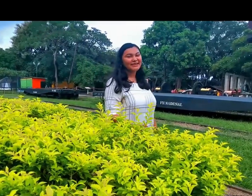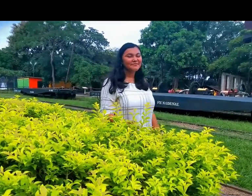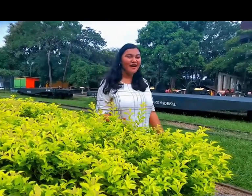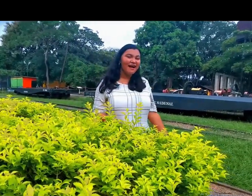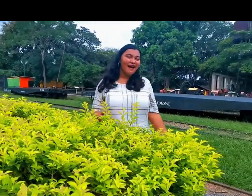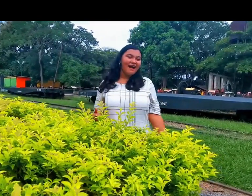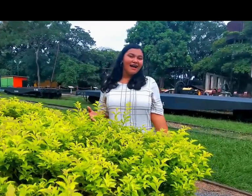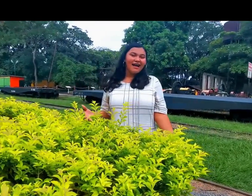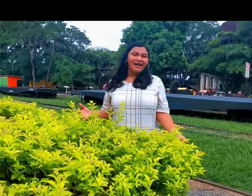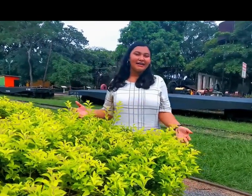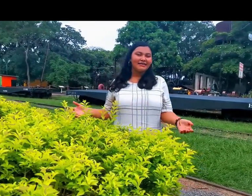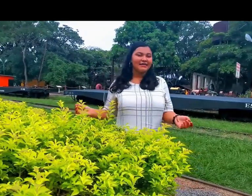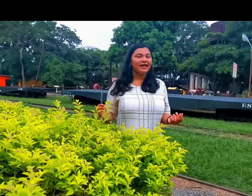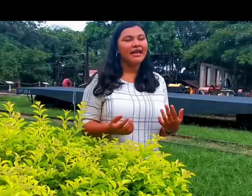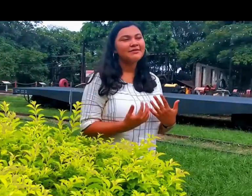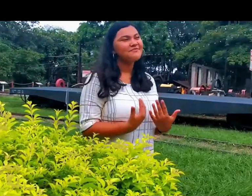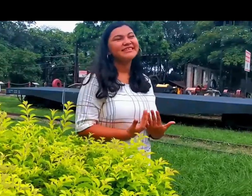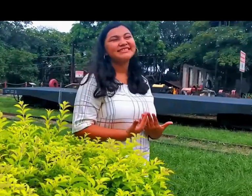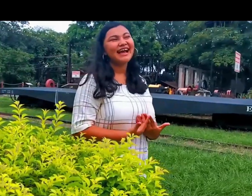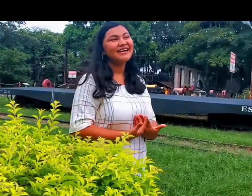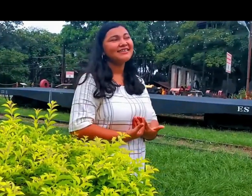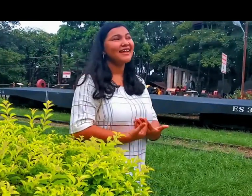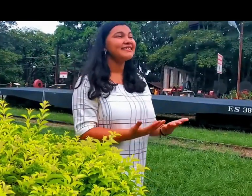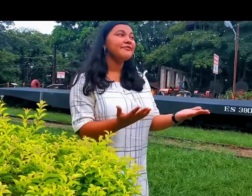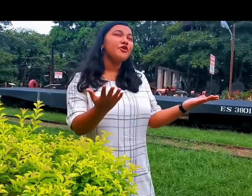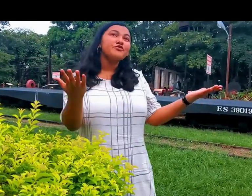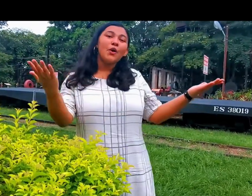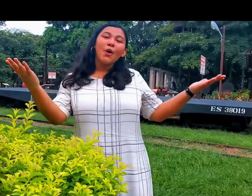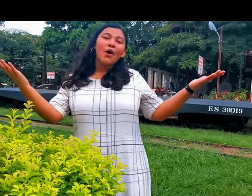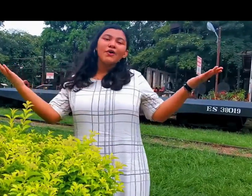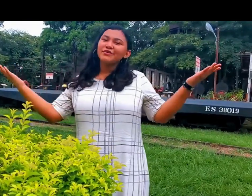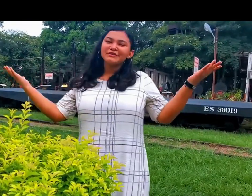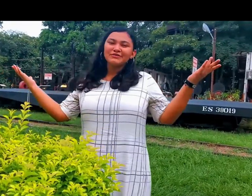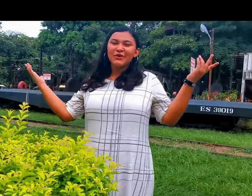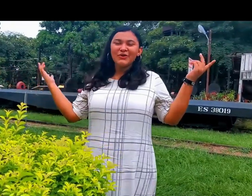hierba, en mi sangre llevo todos tus